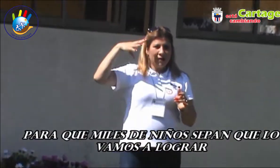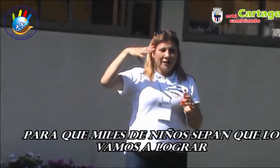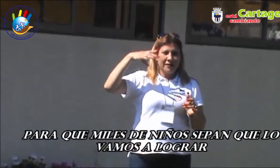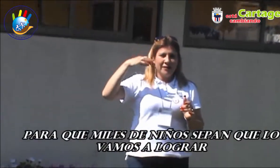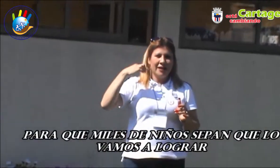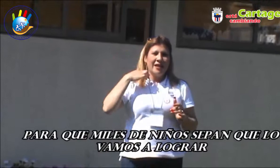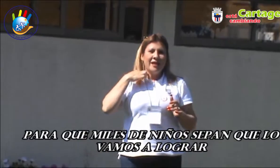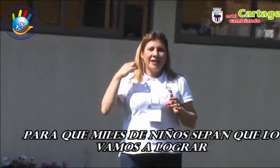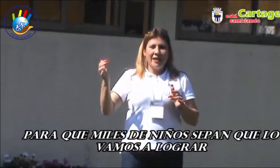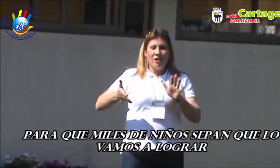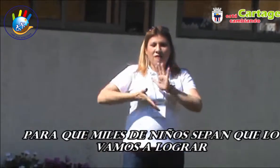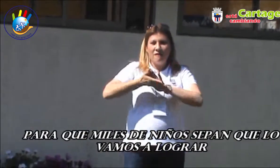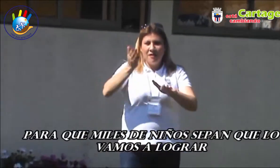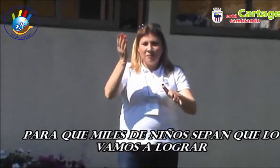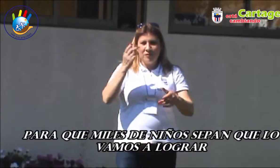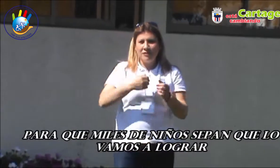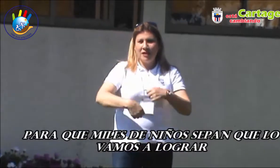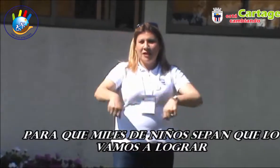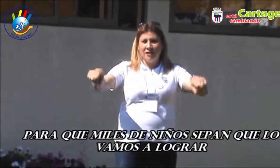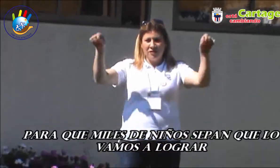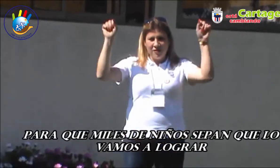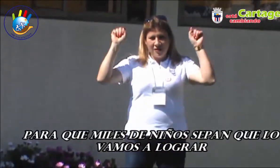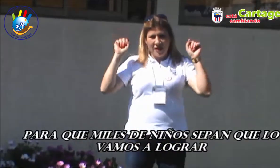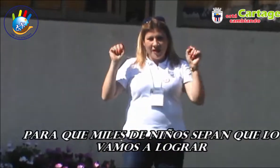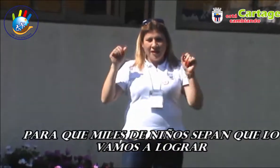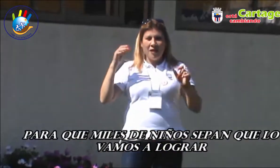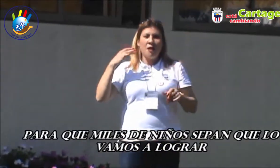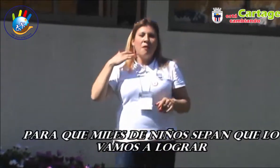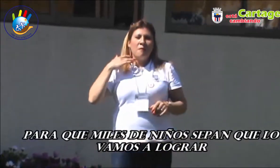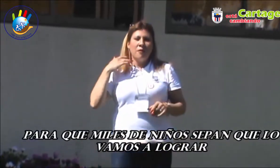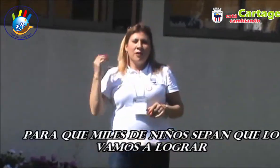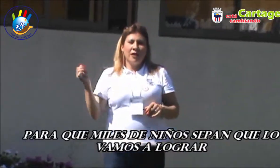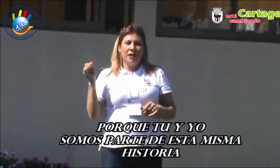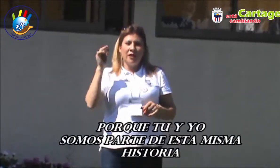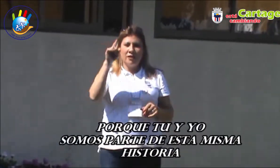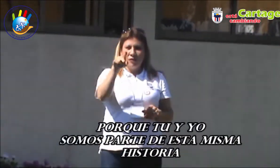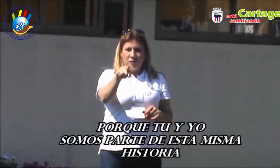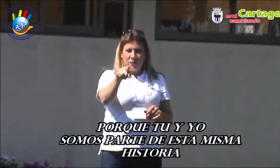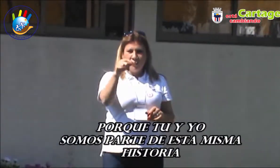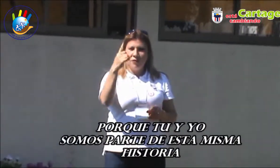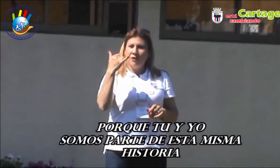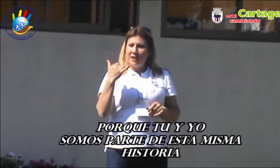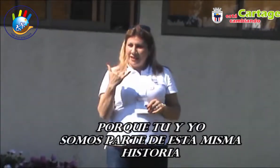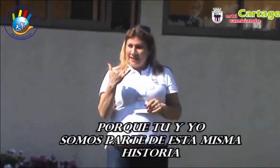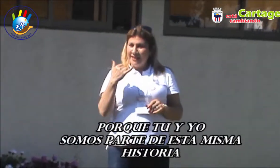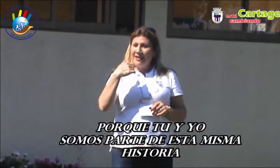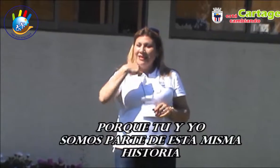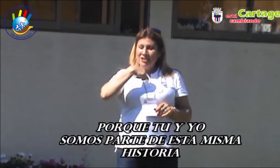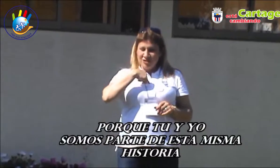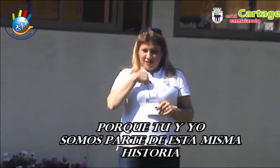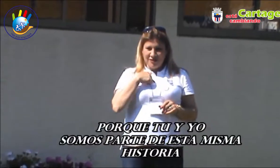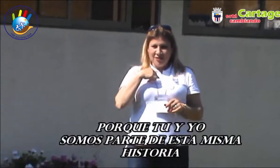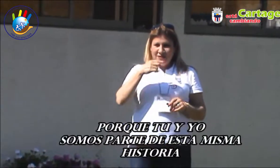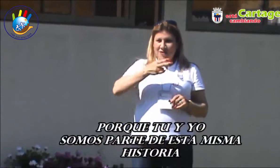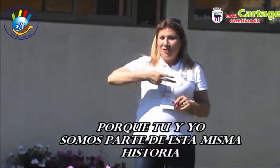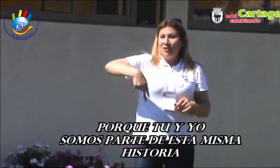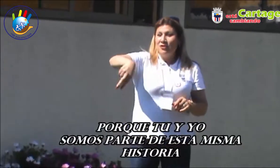sepan que lo vamos a lograr. Porque tú y yo